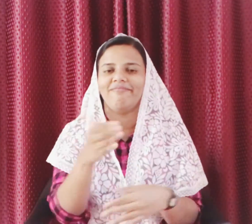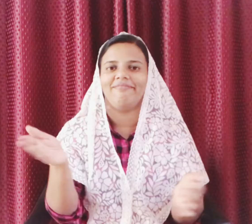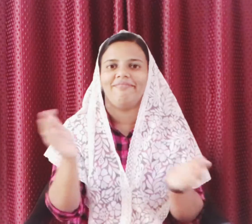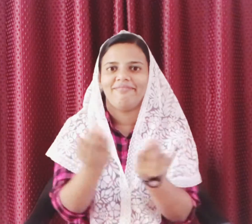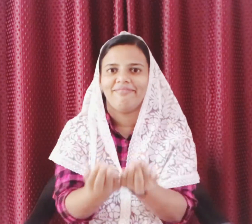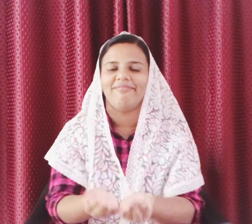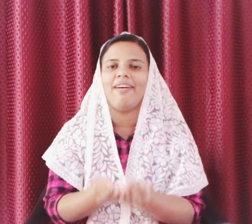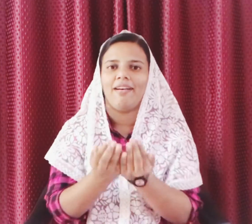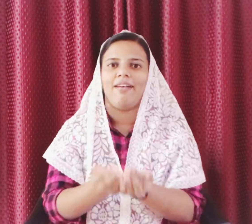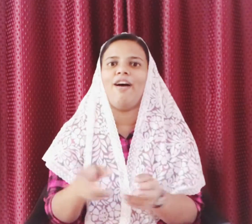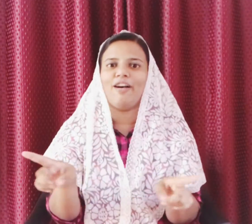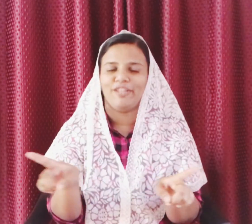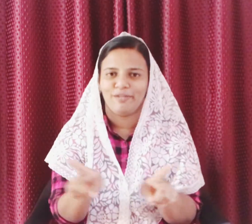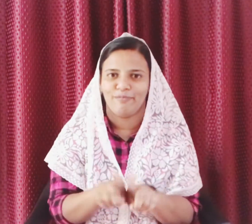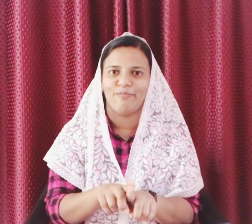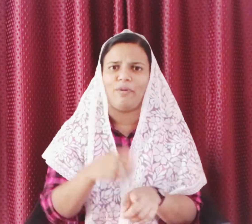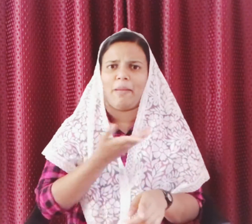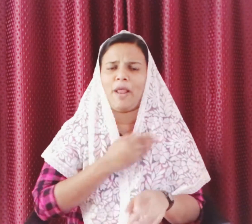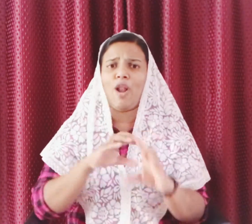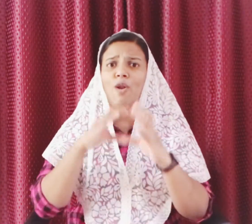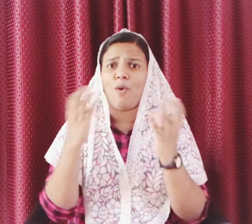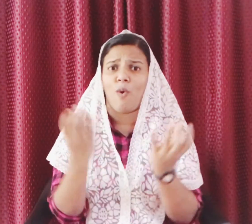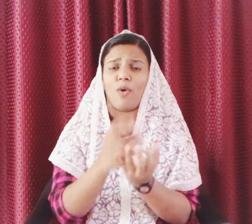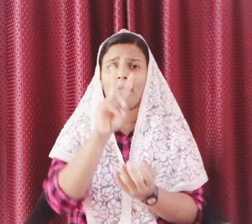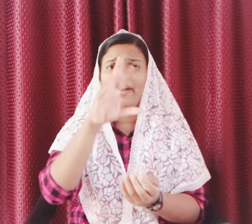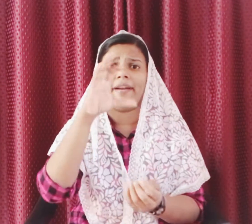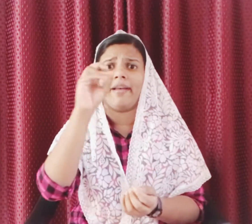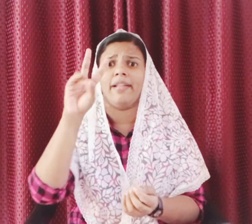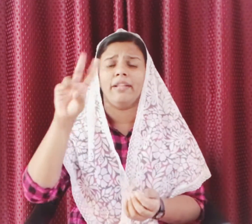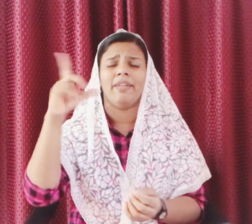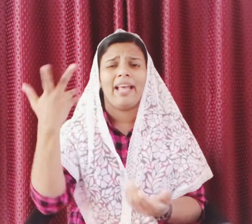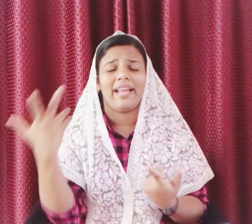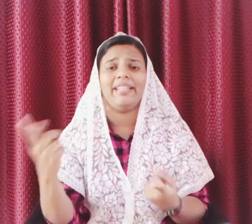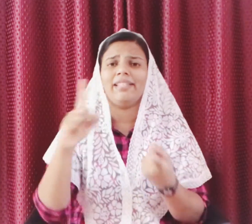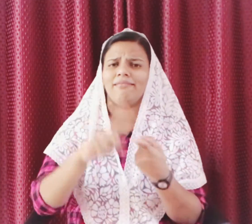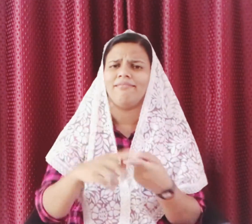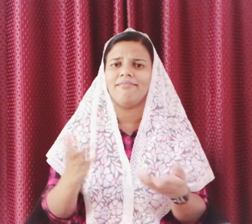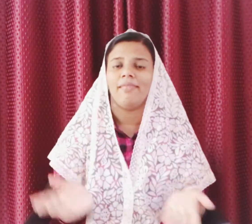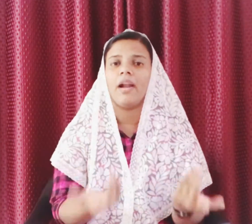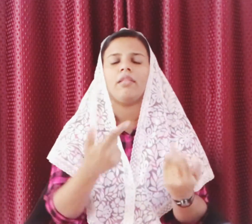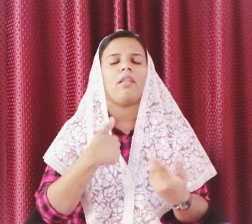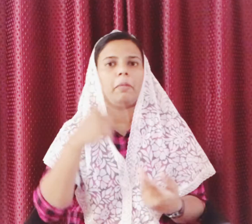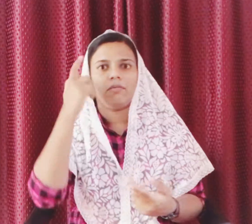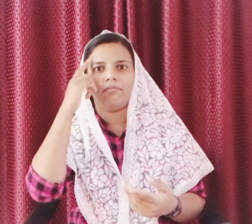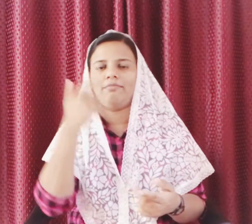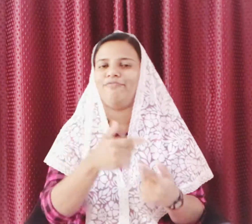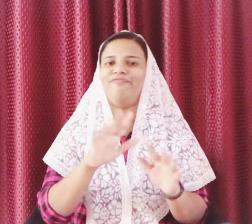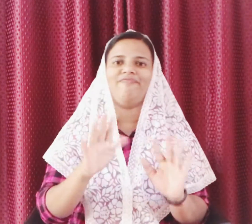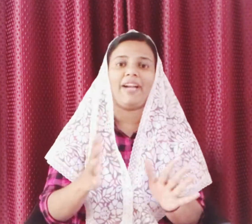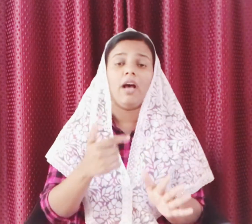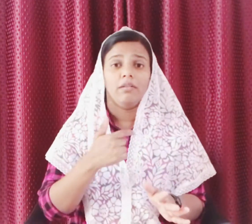തന്നെ ഇന്ന് പ്രഭാതത്തിൽ, പ്രിയപ്പെട്ടവരെ, ലോകത്തിൽ 2021-ൽ എന്തും സംഭവിച്ചോട്ടെ, അത് നമ്മുടെ വിഷയമാക്കേണ്ട. പക്ഷേ നമ്മൾ എന്ത് ചെയ്യണം?